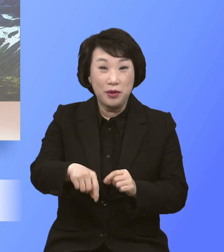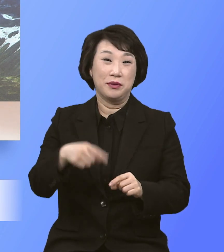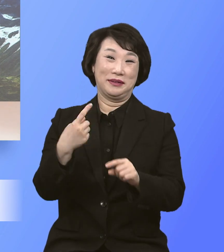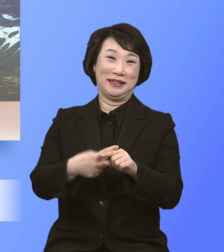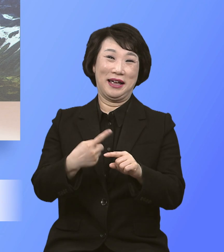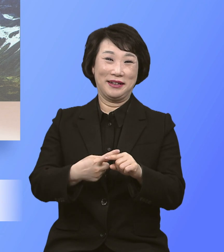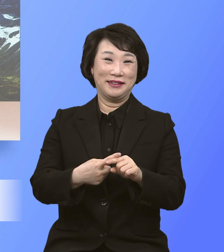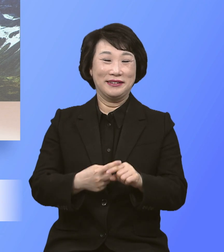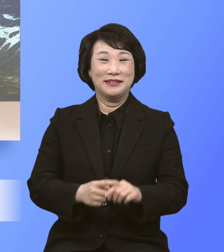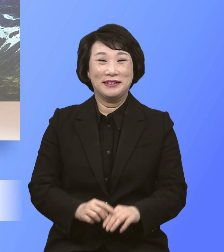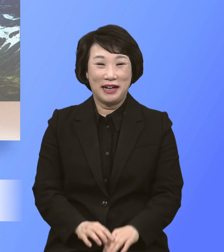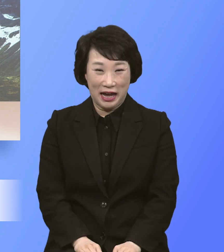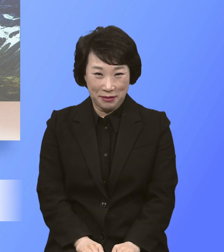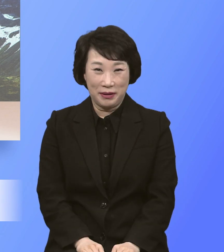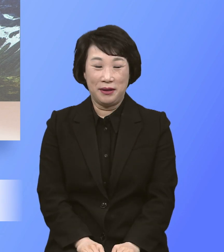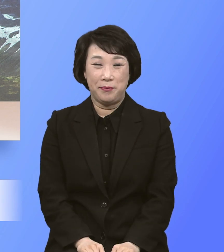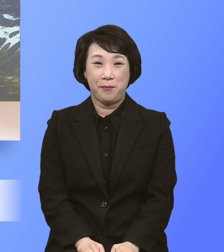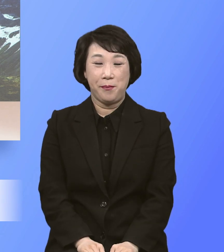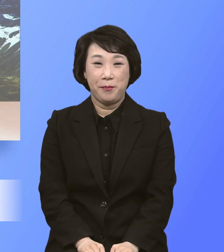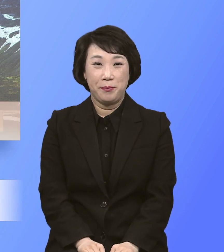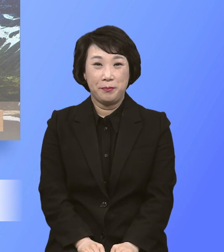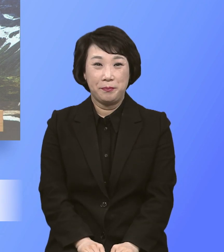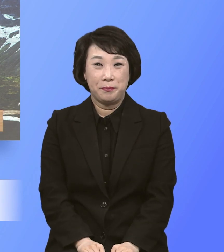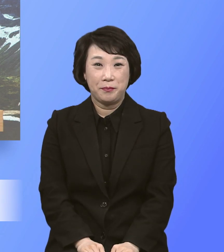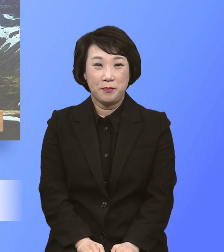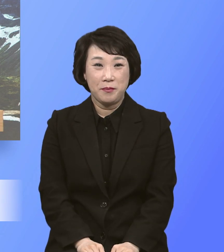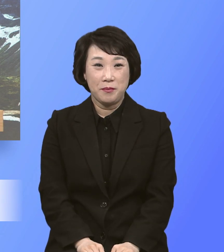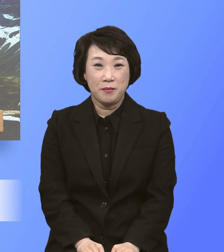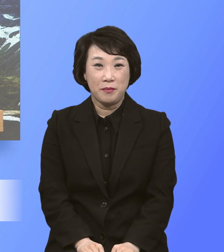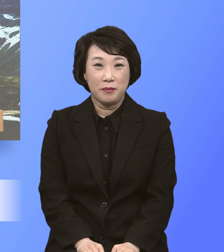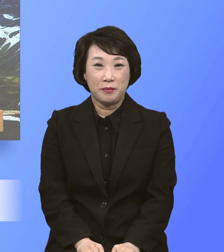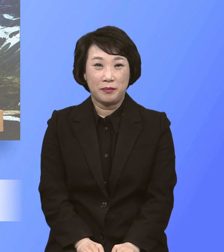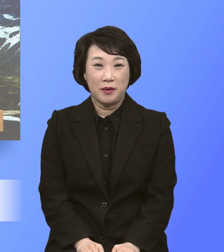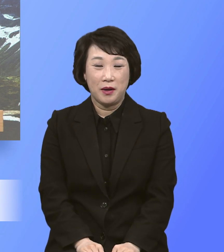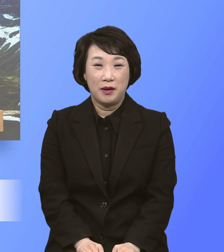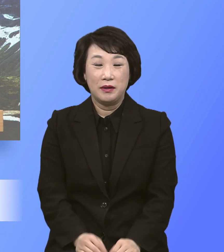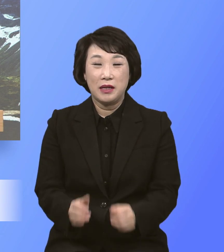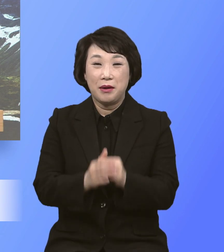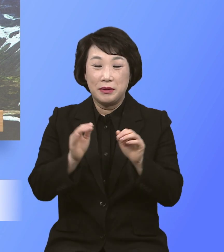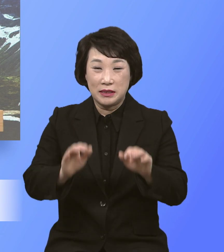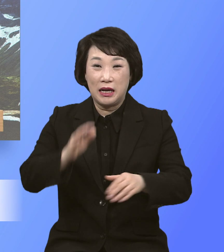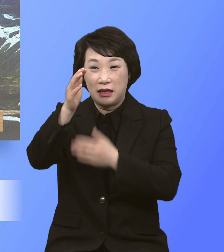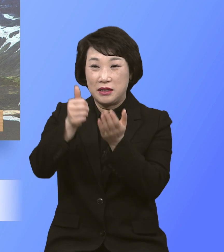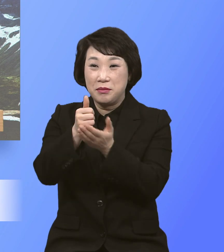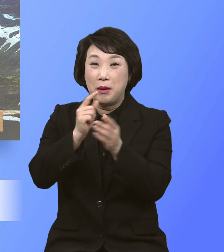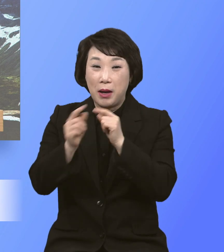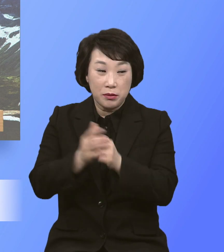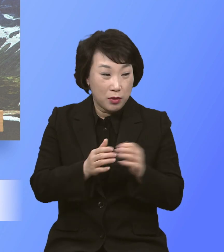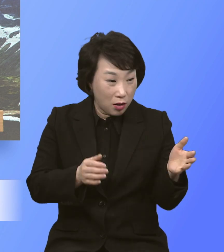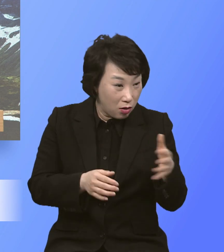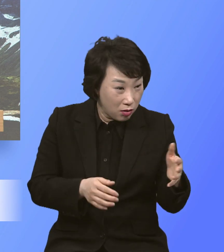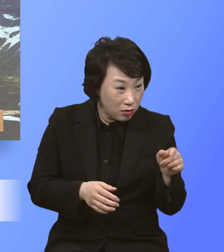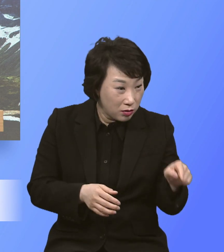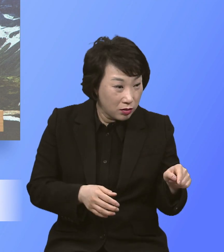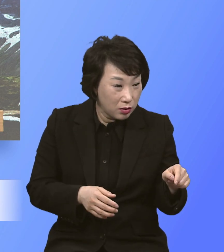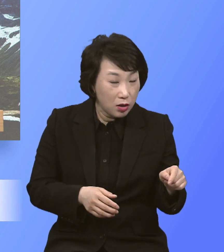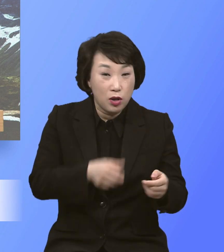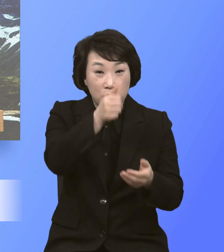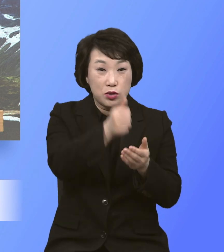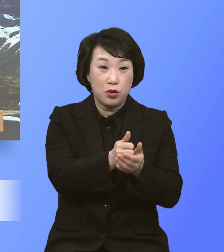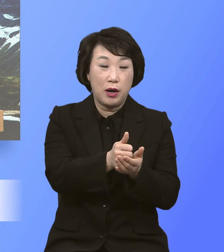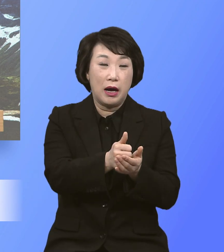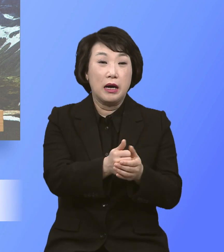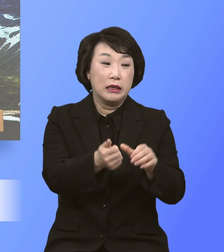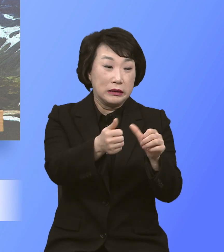오늘이나 영원토록 동일하시니라. 그러므로 하나님 말씀이 없는 자는